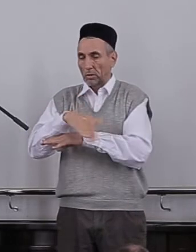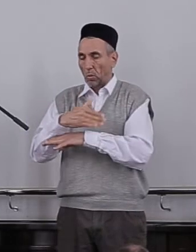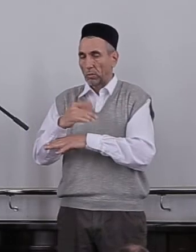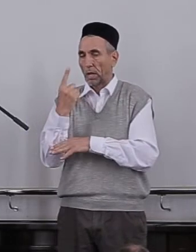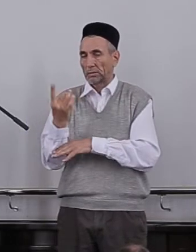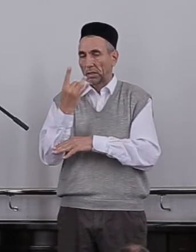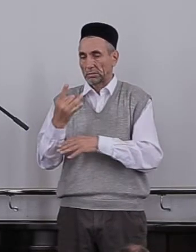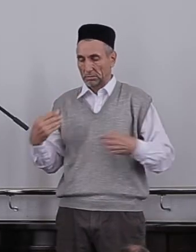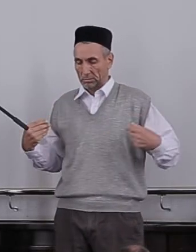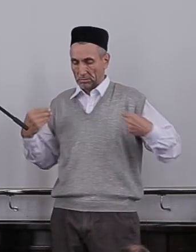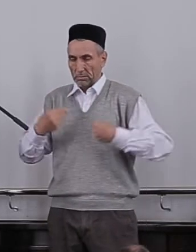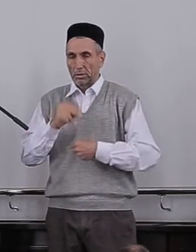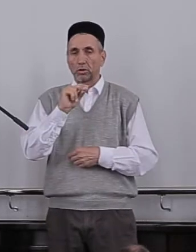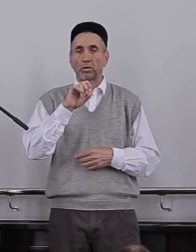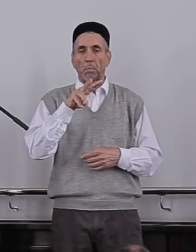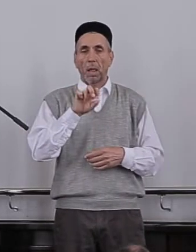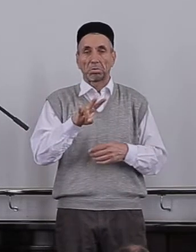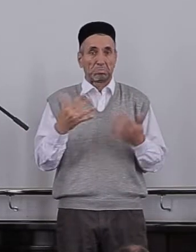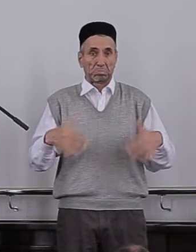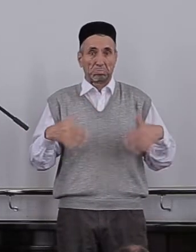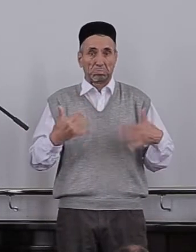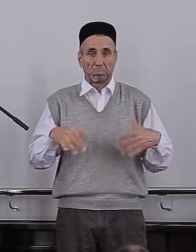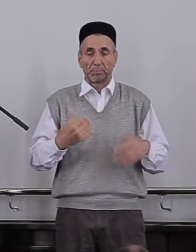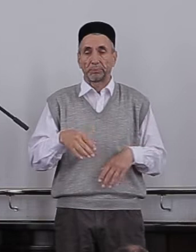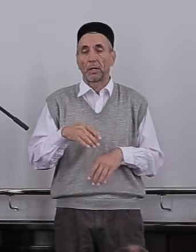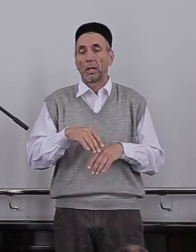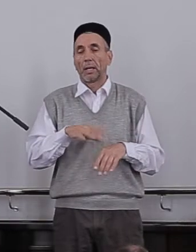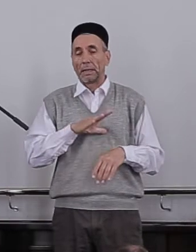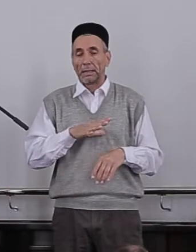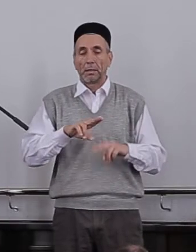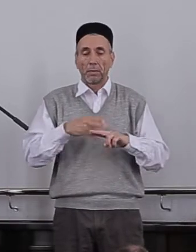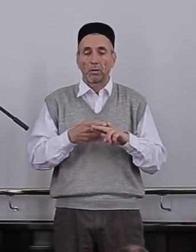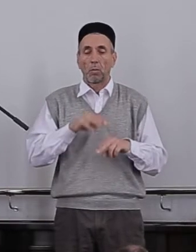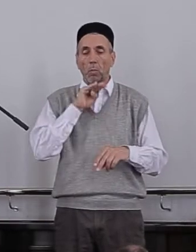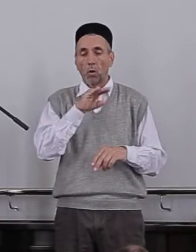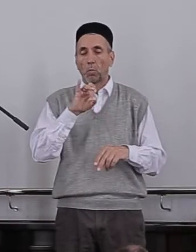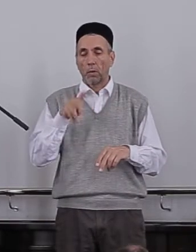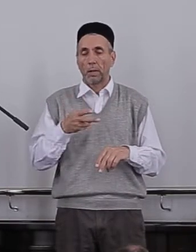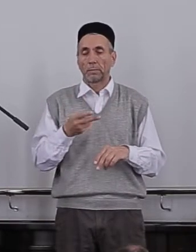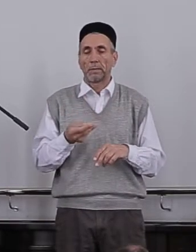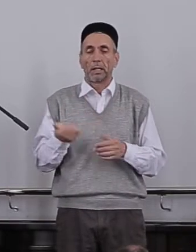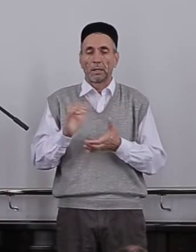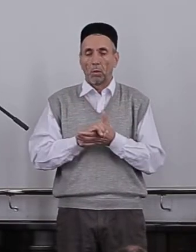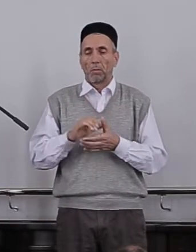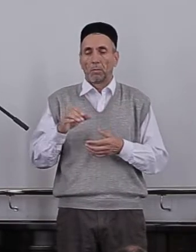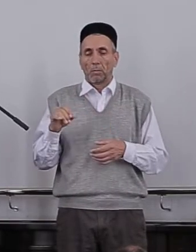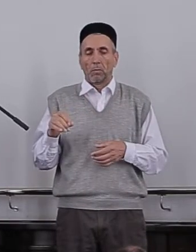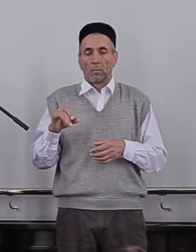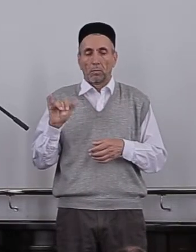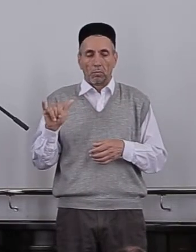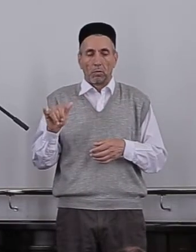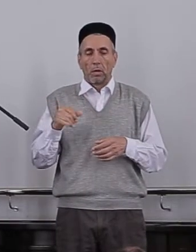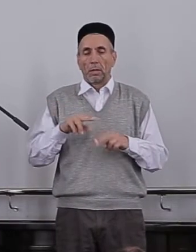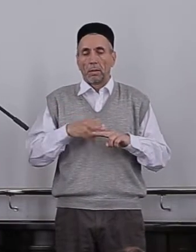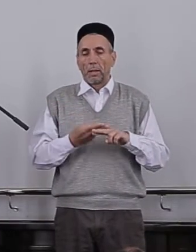урамга мәчеткә бара торган чапан булган. Ике чапан булмаган. Аллаһ карарыз. Хәтта инде Пәйгамбәр саллаллаһу алейһи вәсәлләмнең бу дөньяга